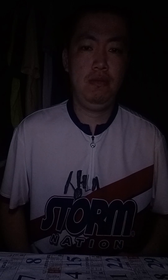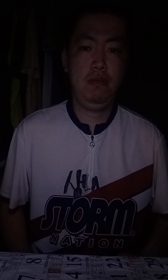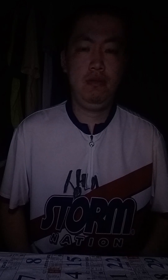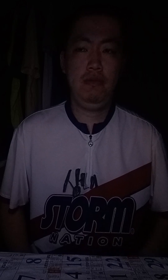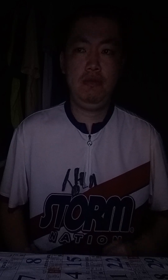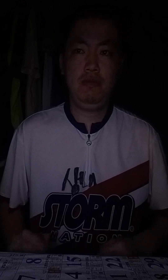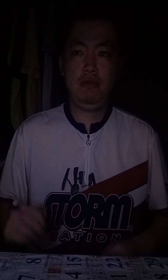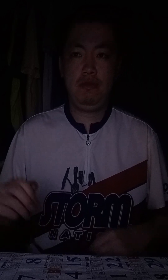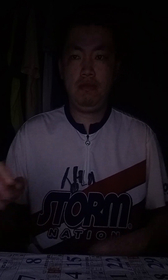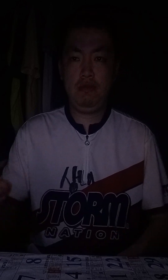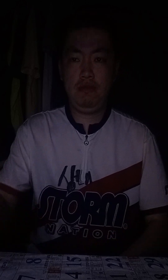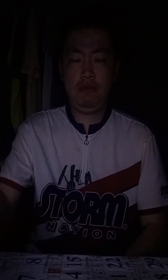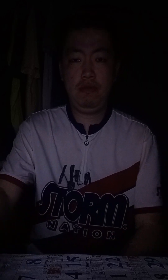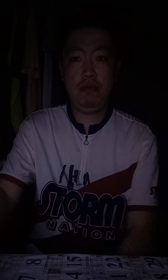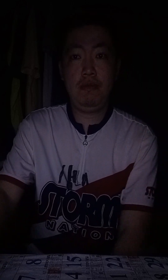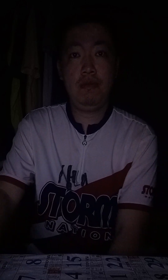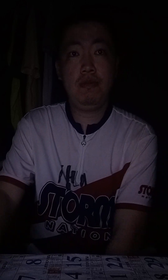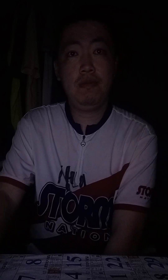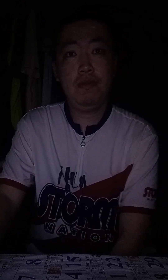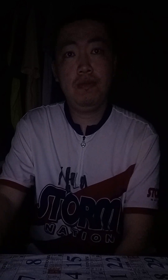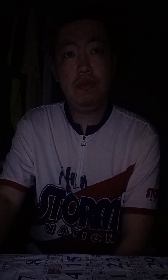SBS 이태건입니다.